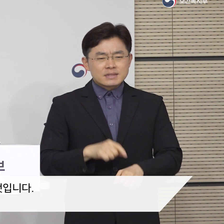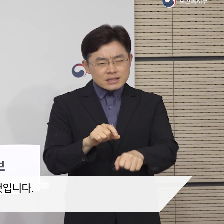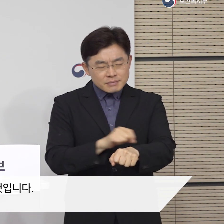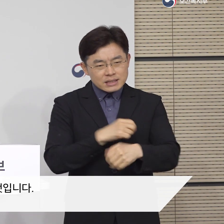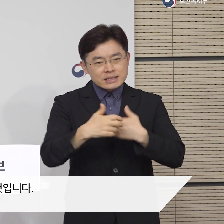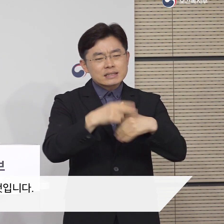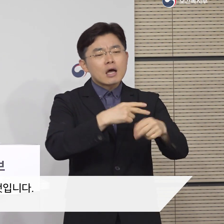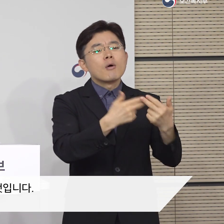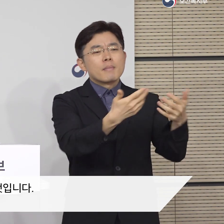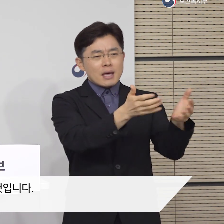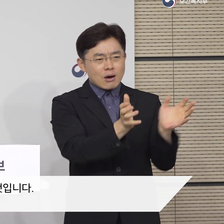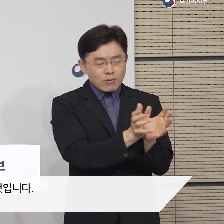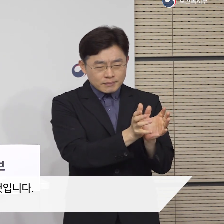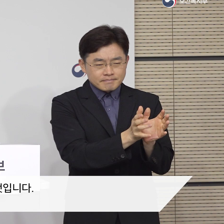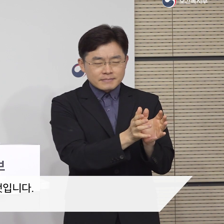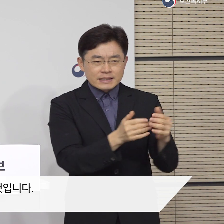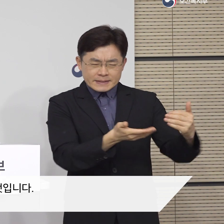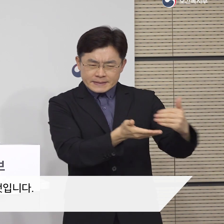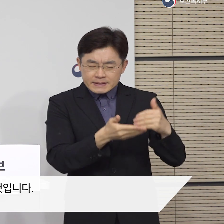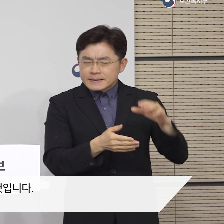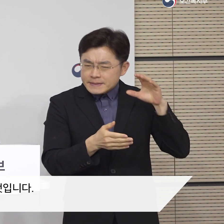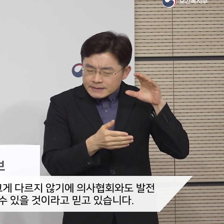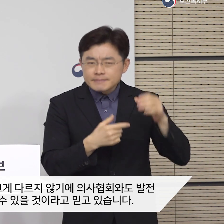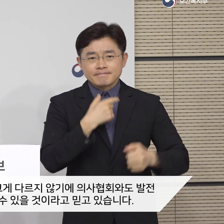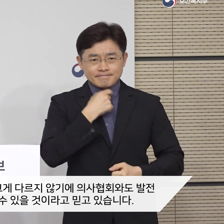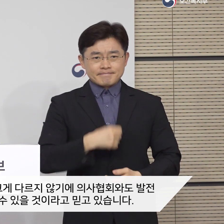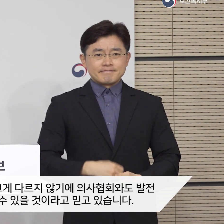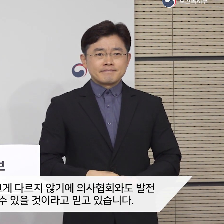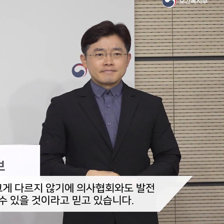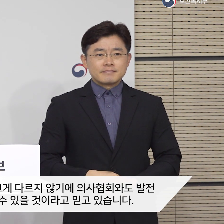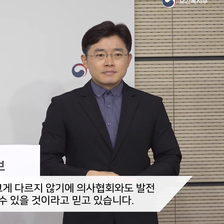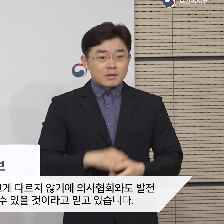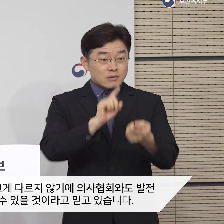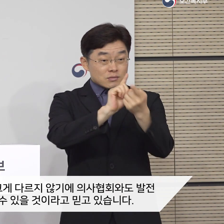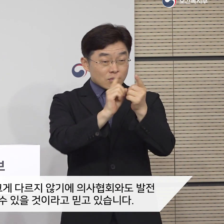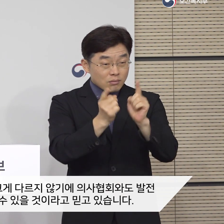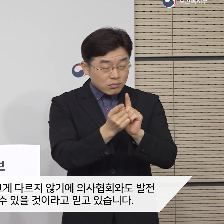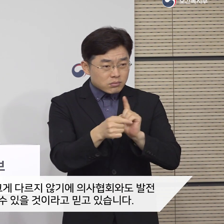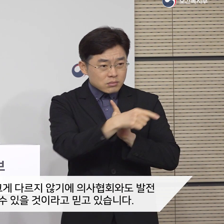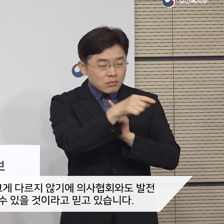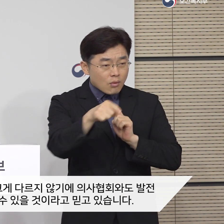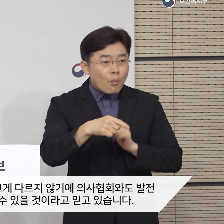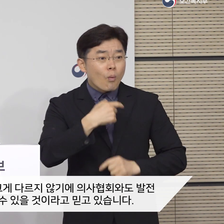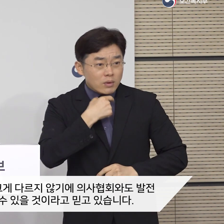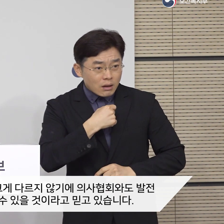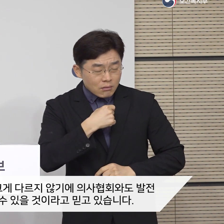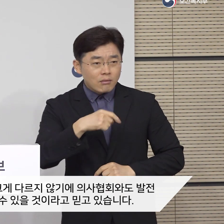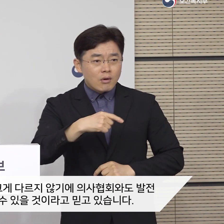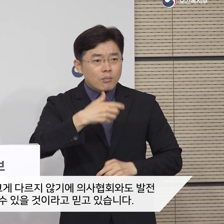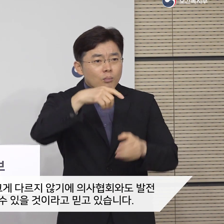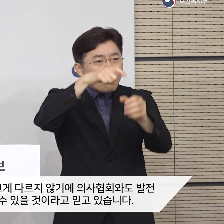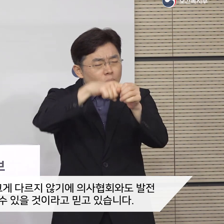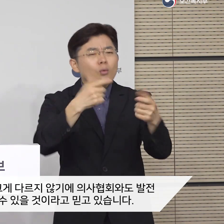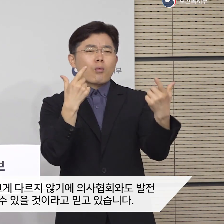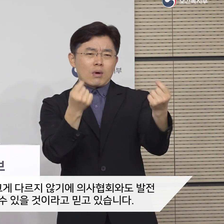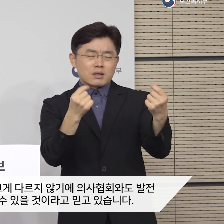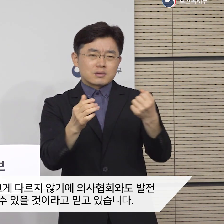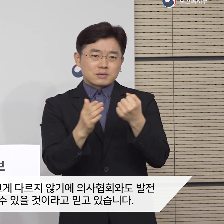노력도 계속 기울일 것입니다. 서로간의 목표와 필요한 정책 수단들이 크게 다르지